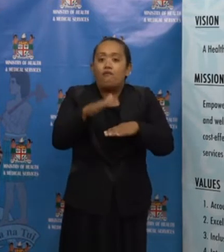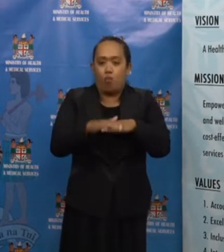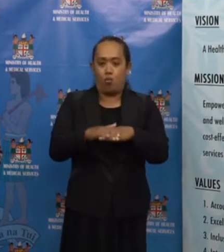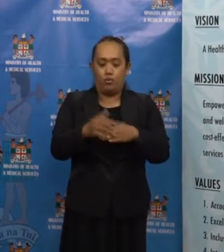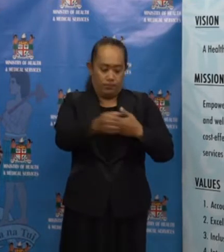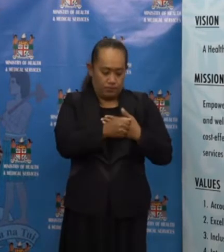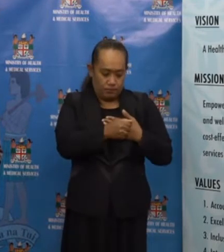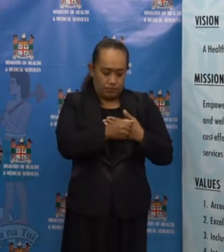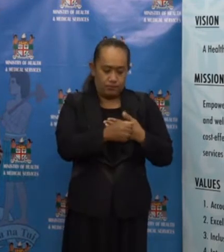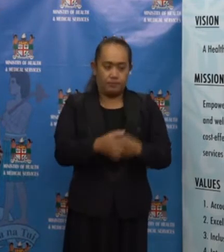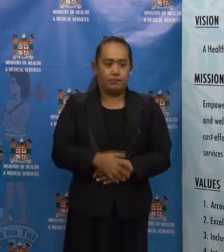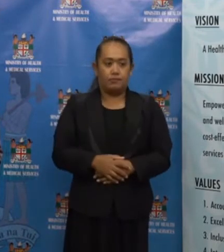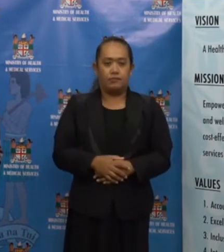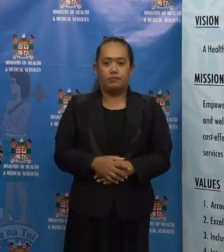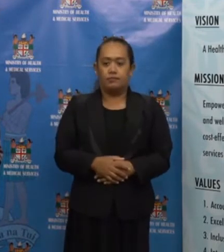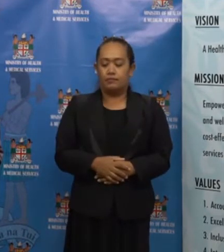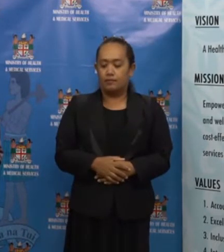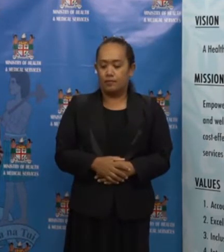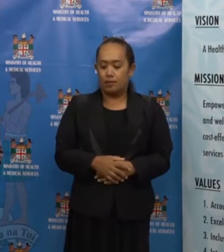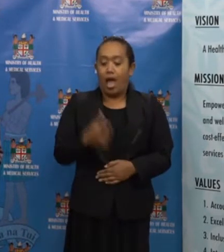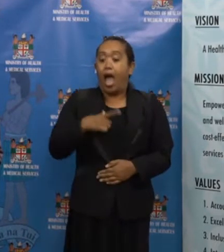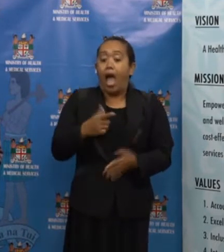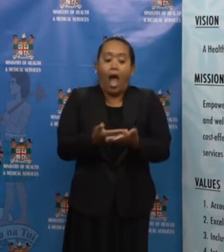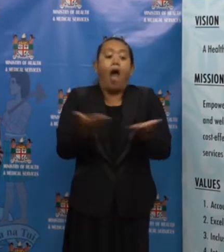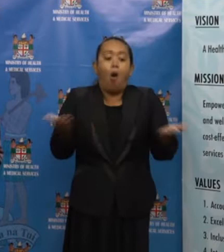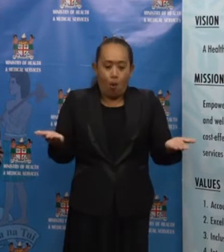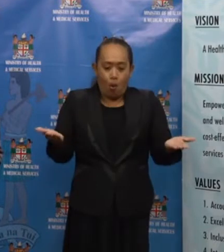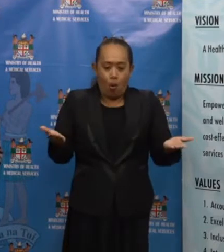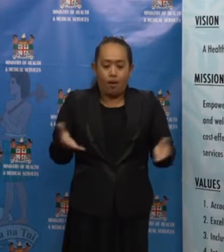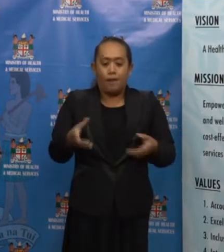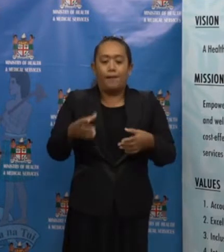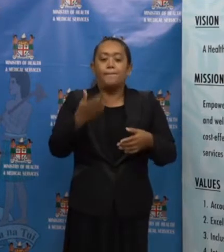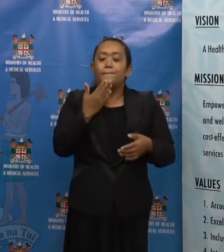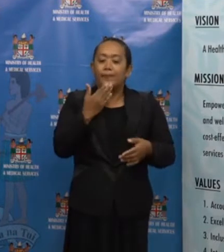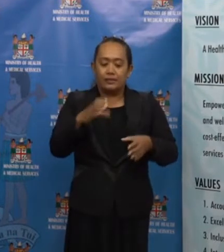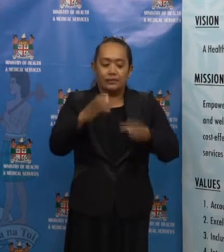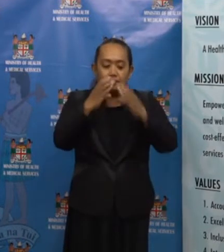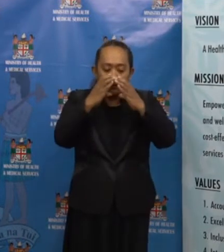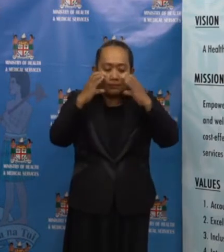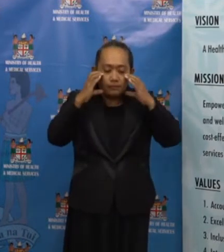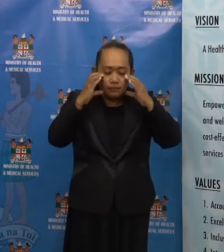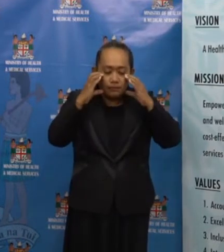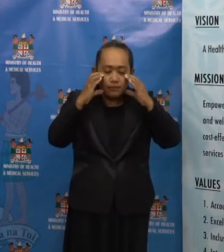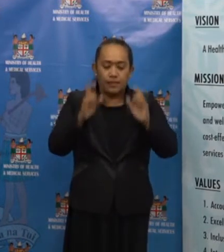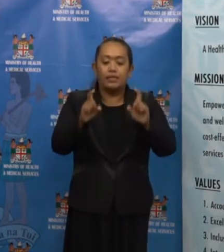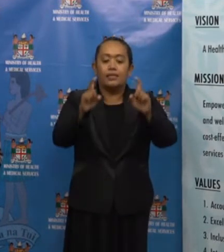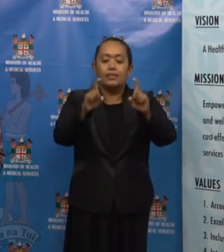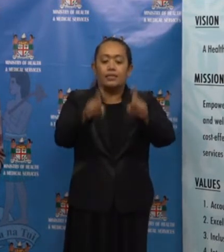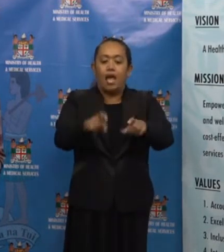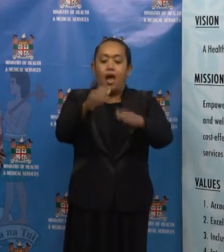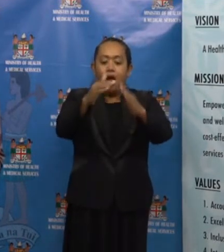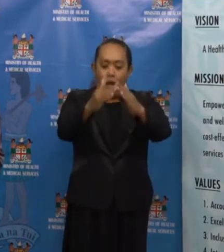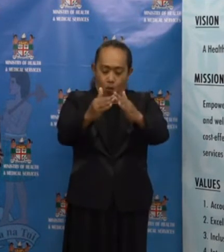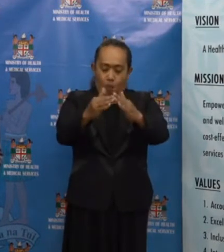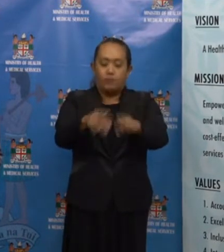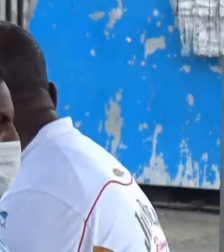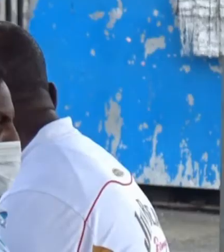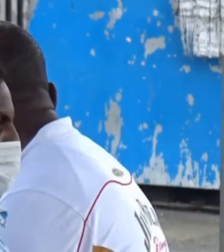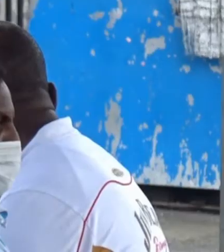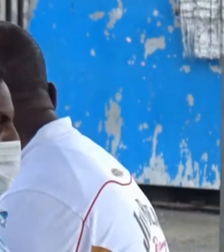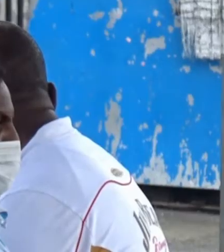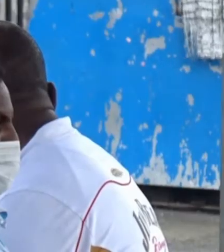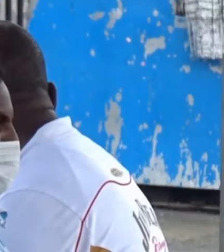nonda vanua e na baka murini lawa. Kau Dr. Fong ni veitalia ke tiko se sianga na mate e na ngandremi